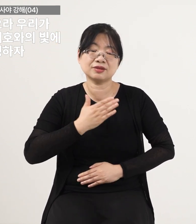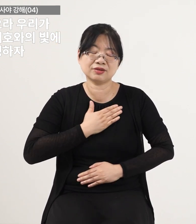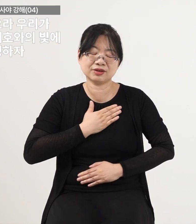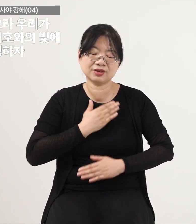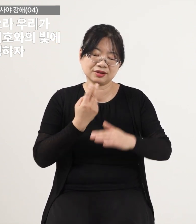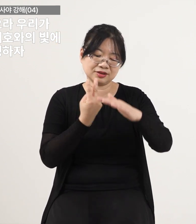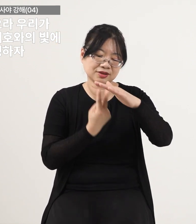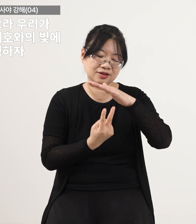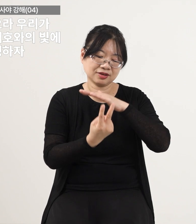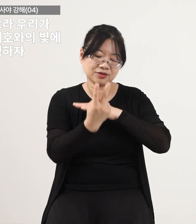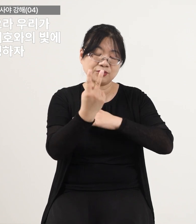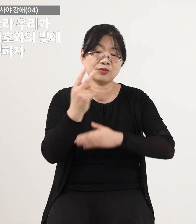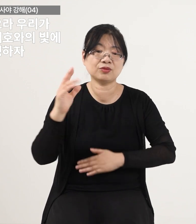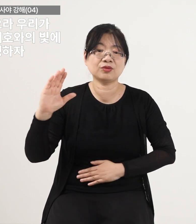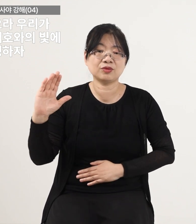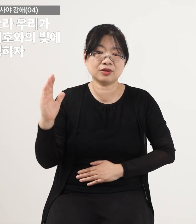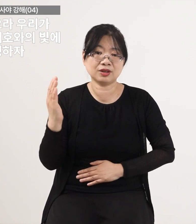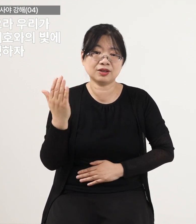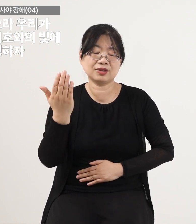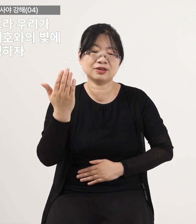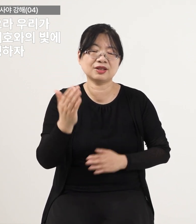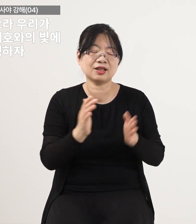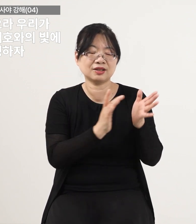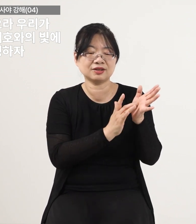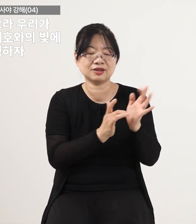나의 비전이 되고